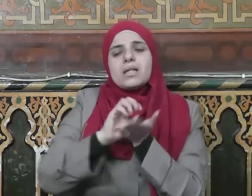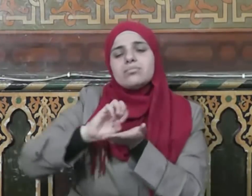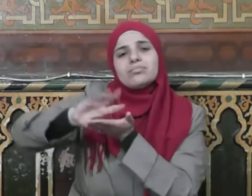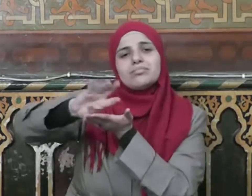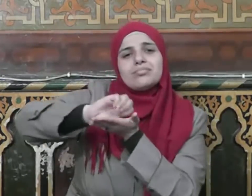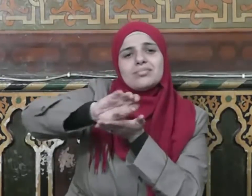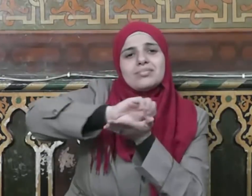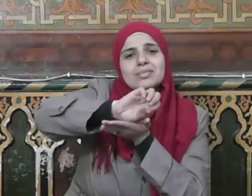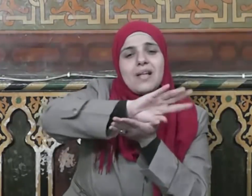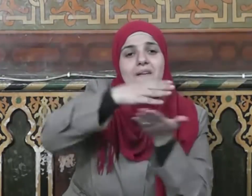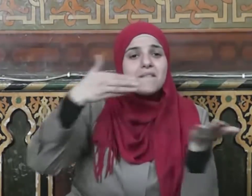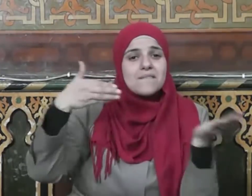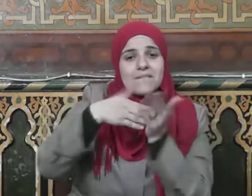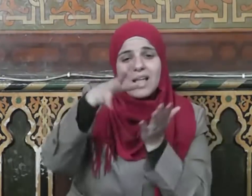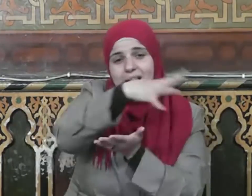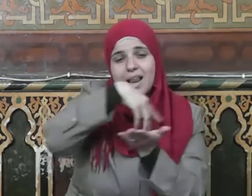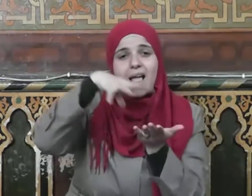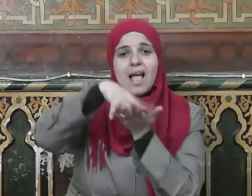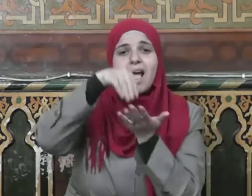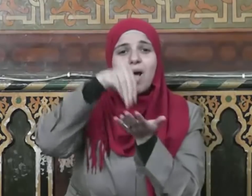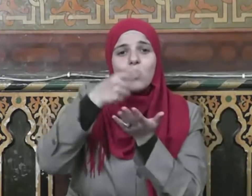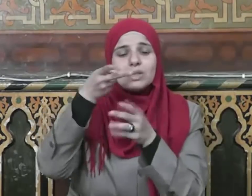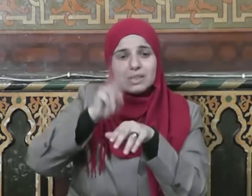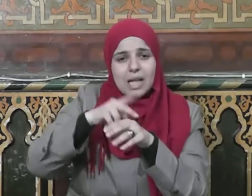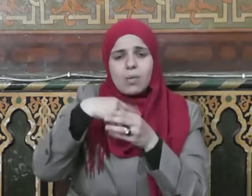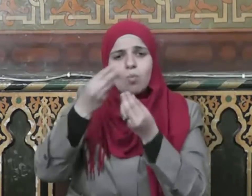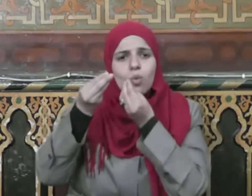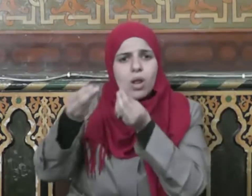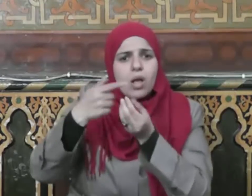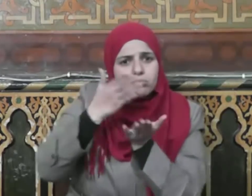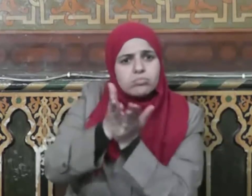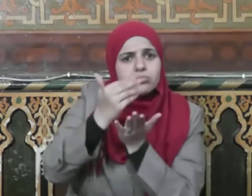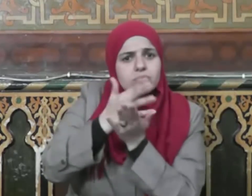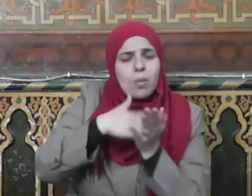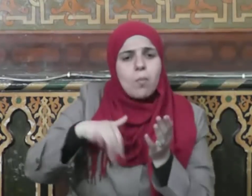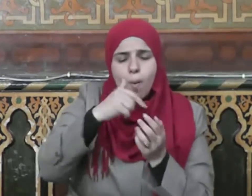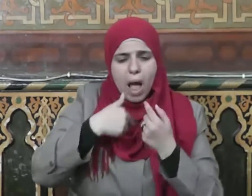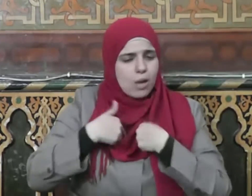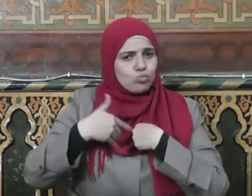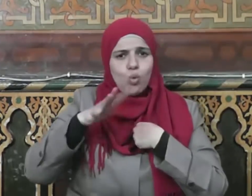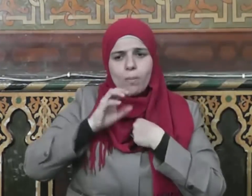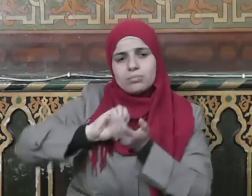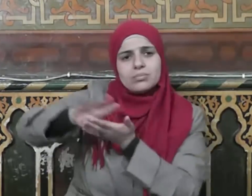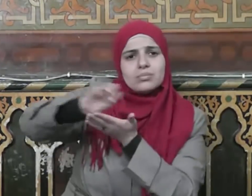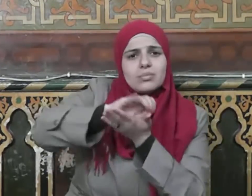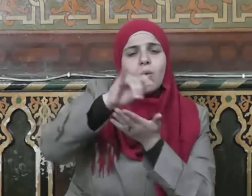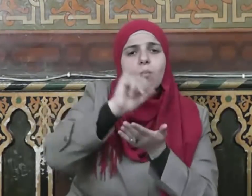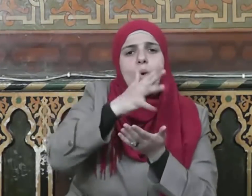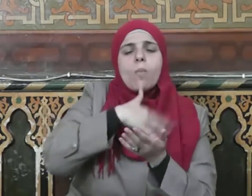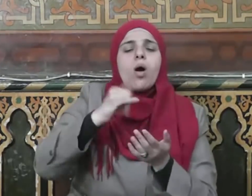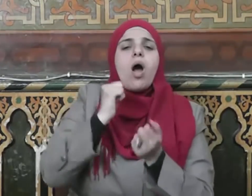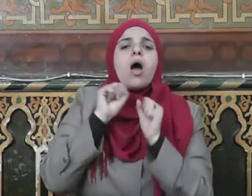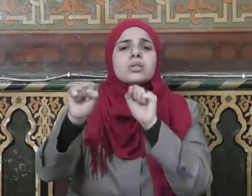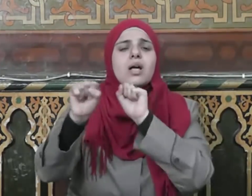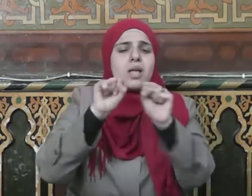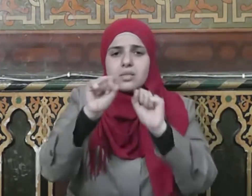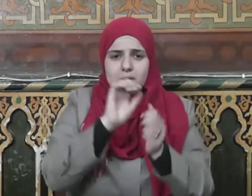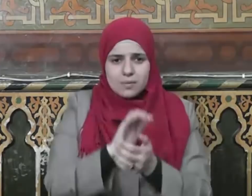إلى الأول، فنزلت: ويؤثرون على أنفسهم ولو كان بهم خصاصة. فكانوا